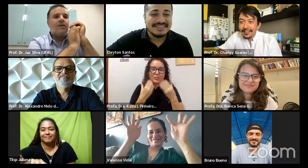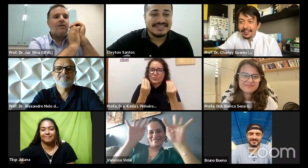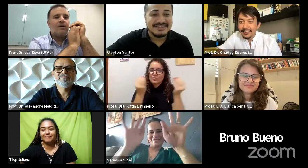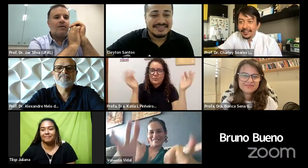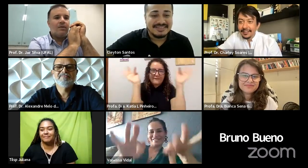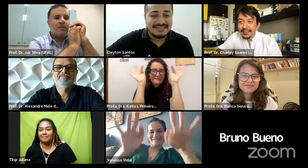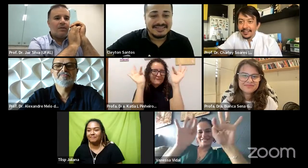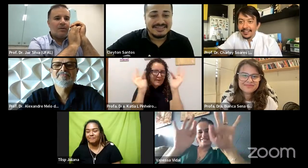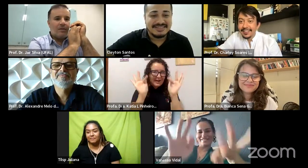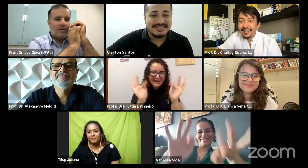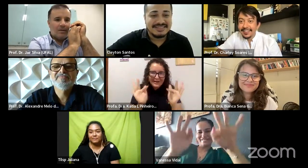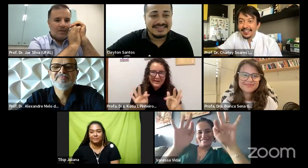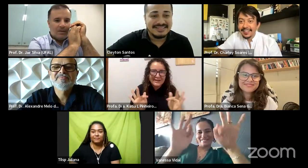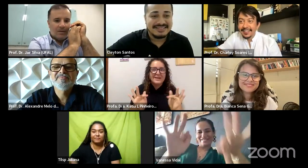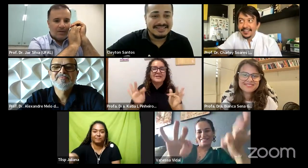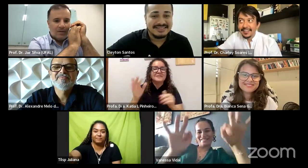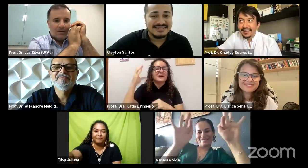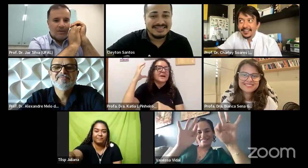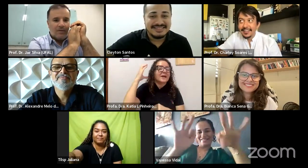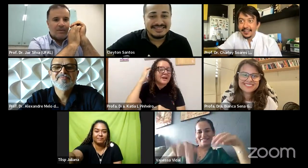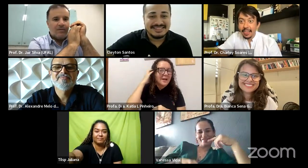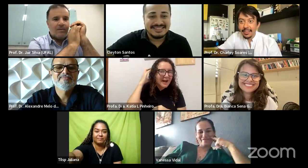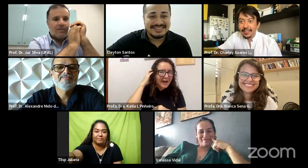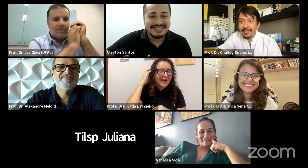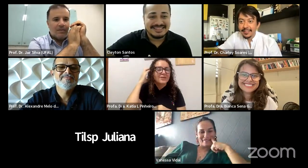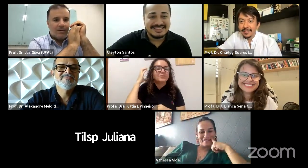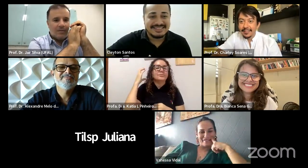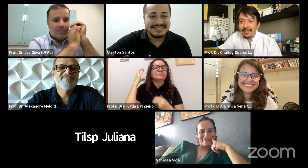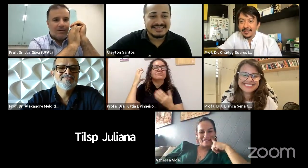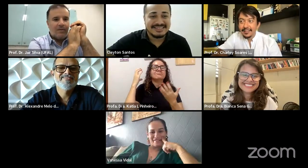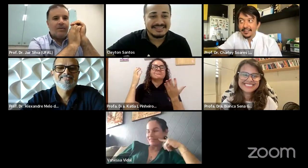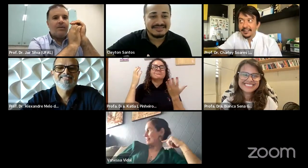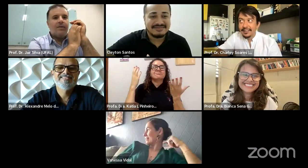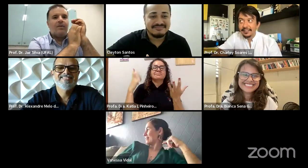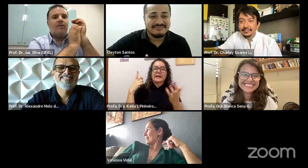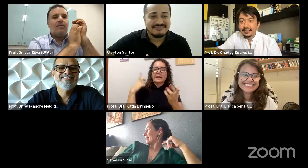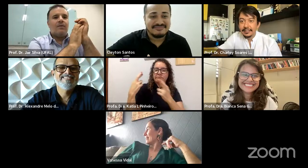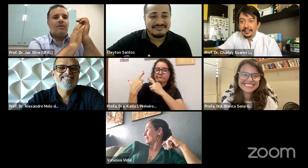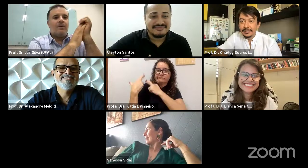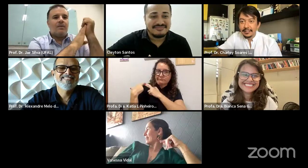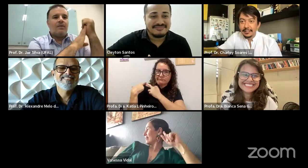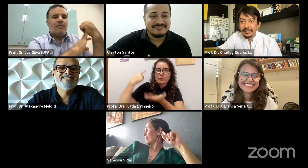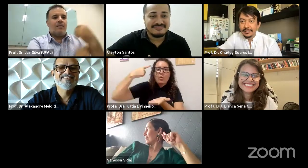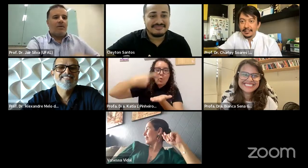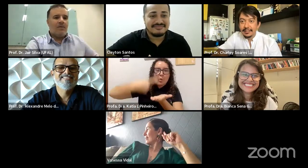nesse momento, eu estou muito feliz pelo Cleiton,